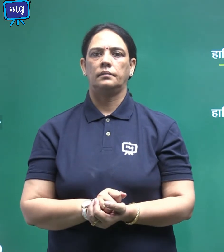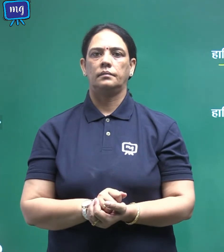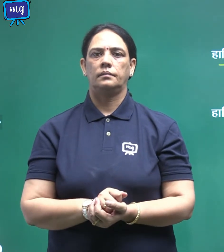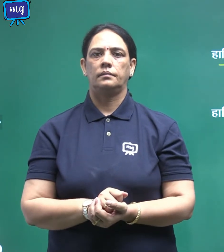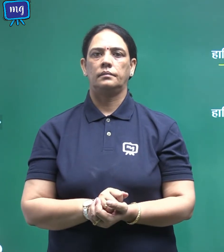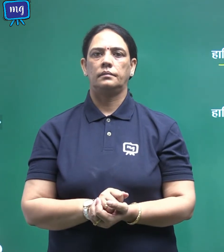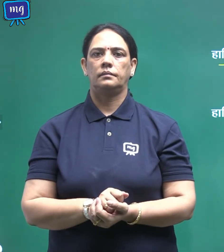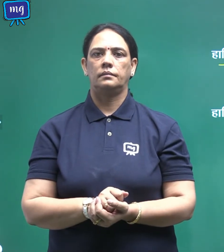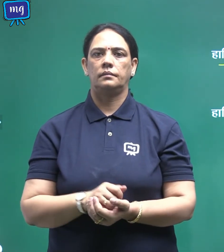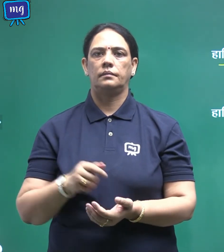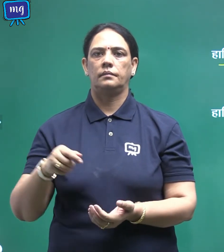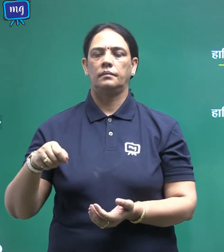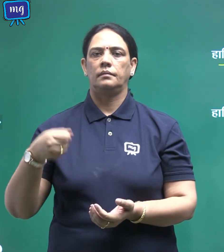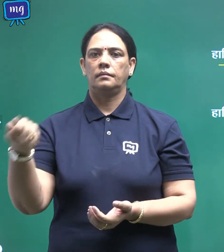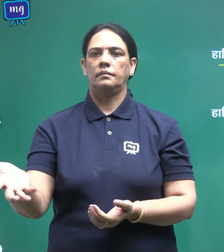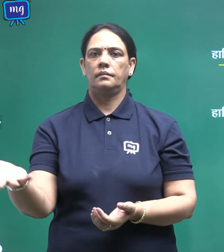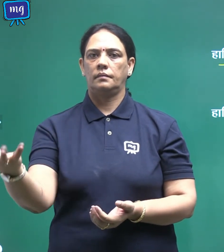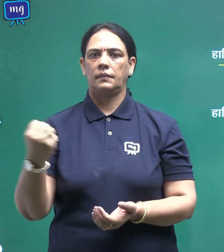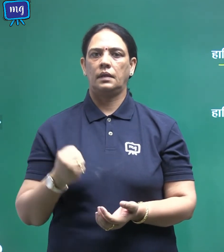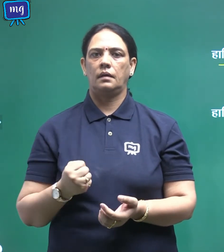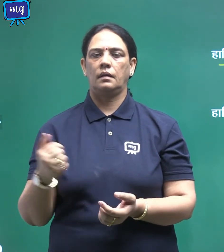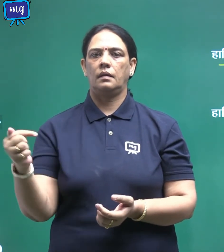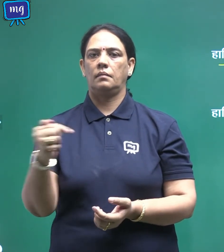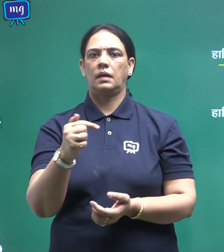क्रय मूल्य माइनस